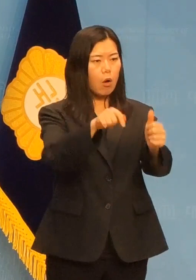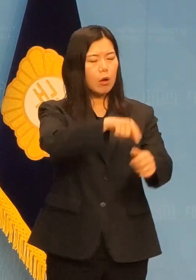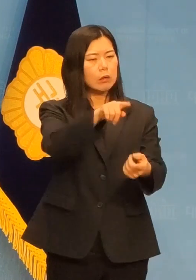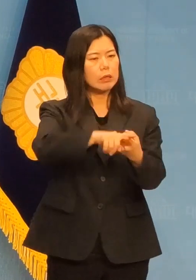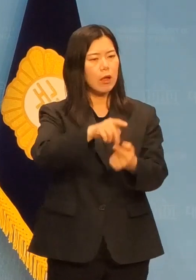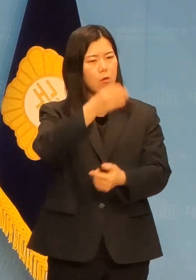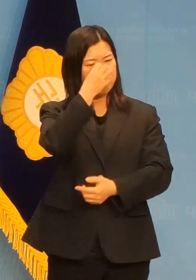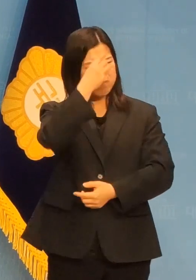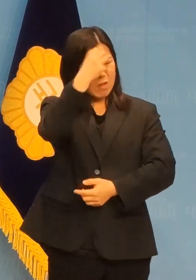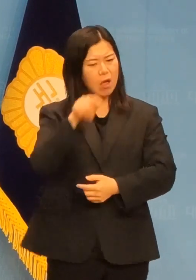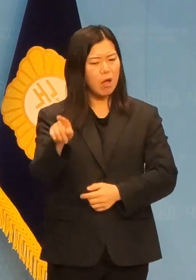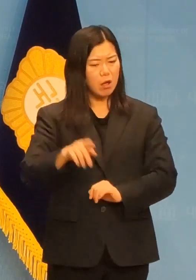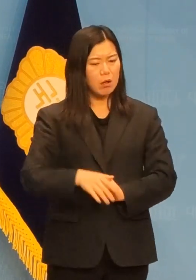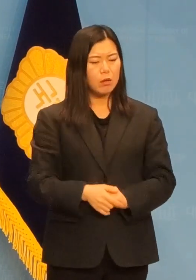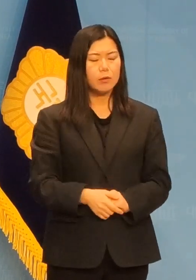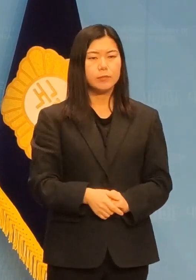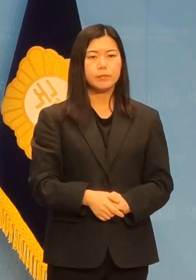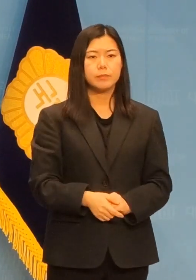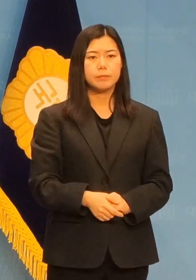오만한 겁박일 뿐입니다.